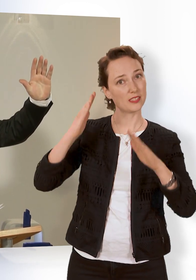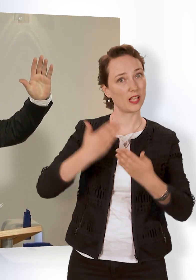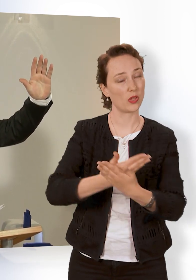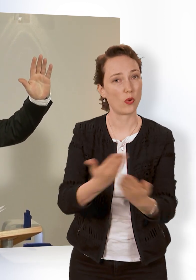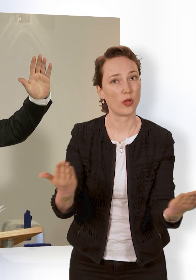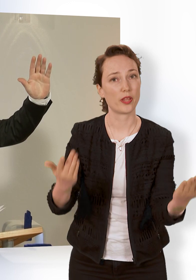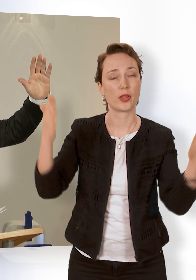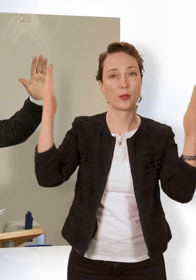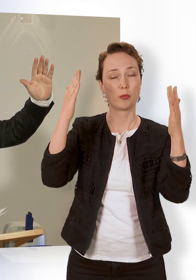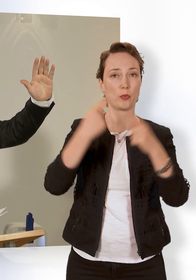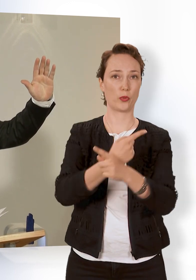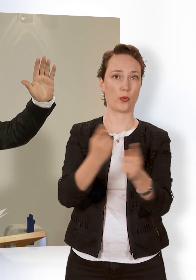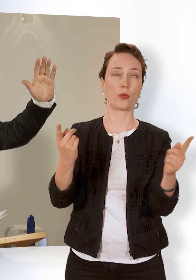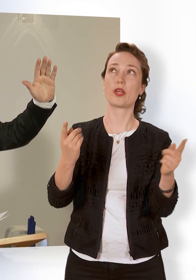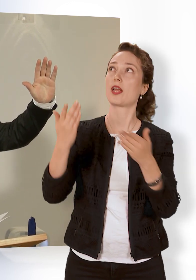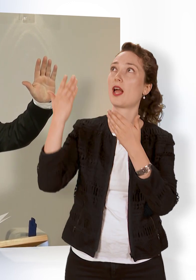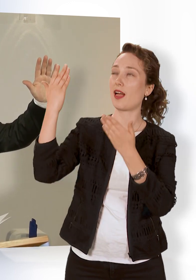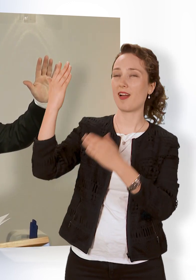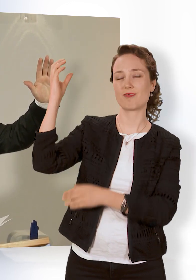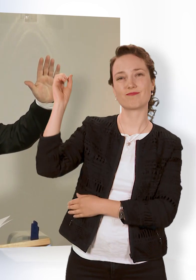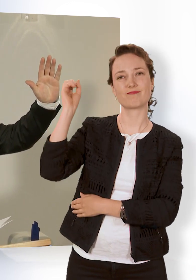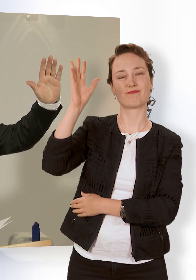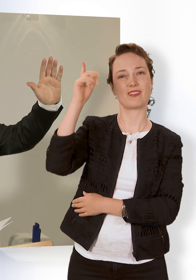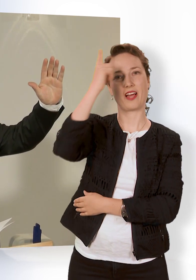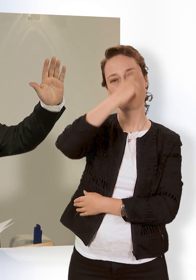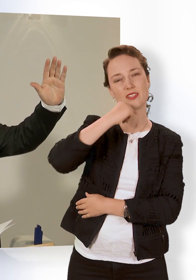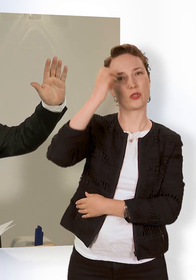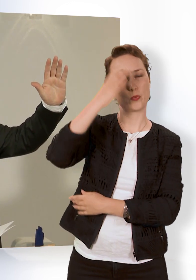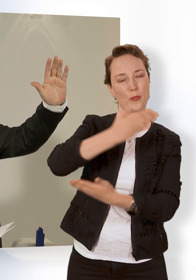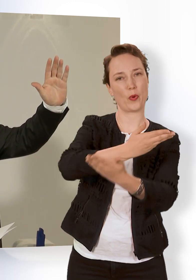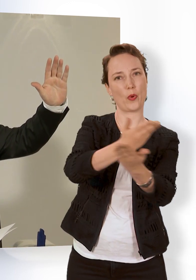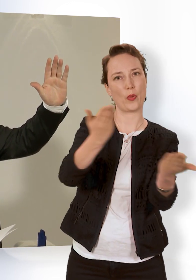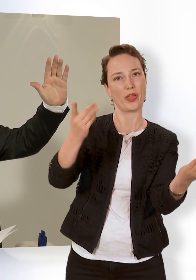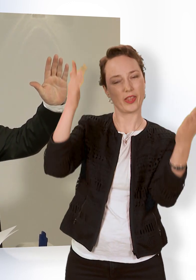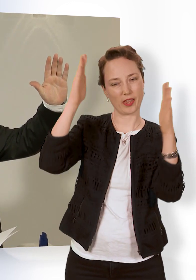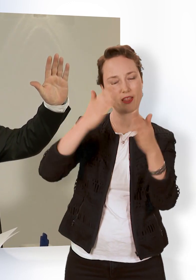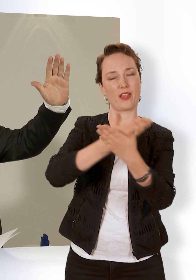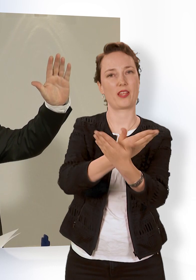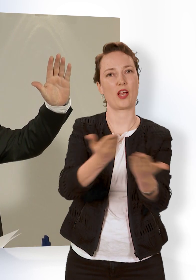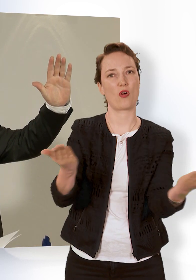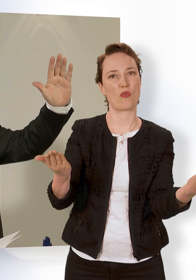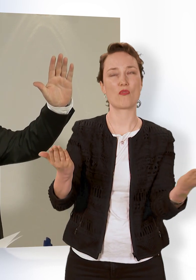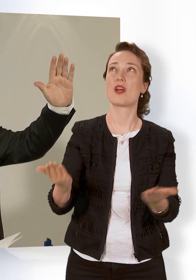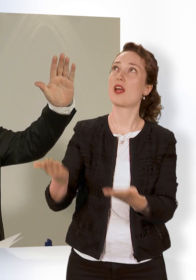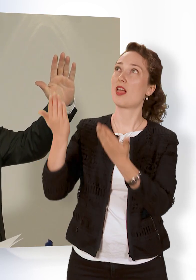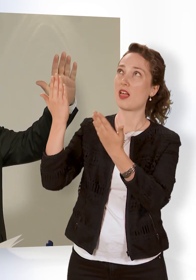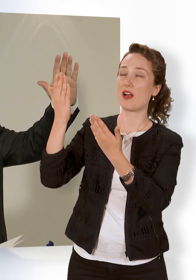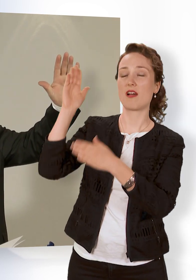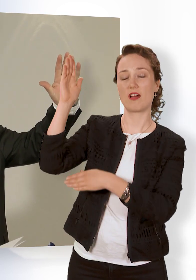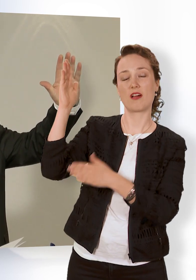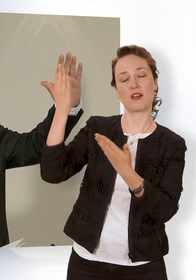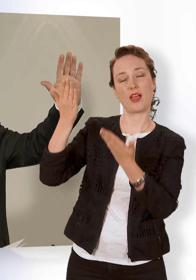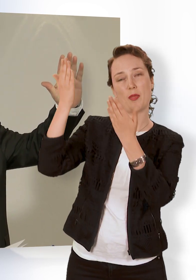euch. Der Herr lasse leuchten sein Angesicht über euch und sei euch gnädig. Der Herr erhebe sein Angesicht auf